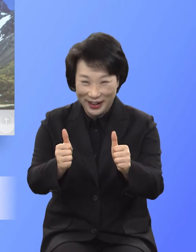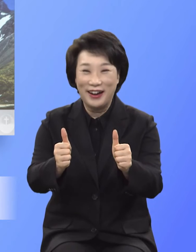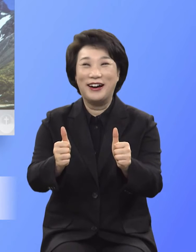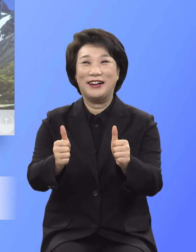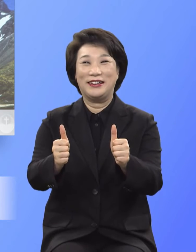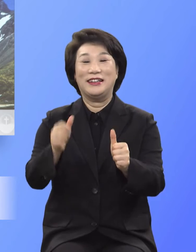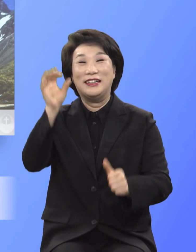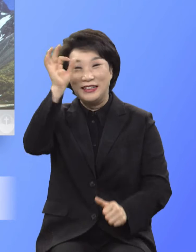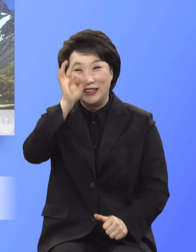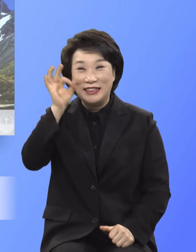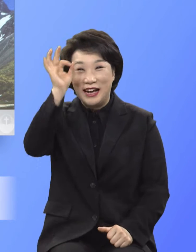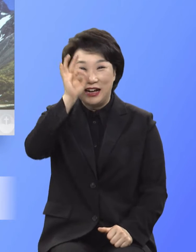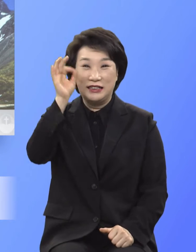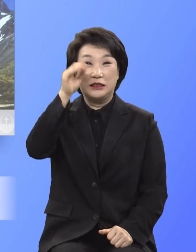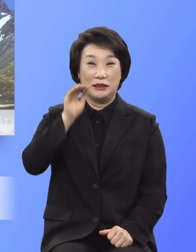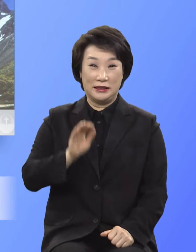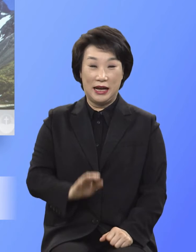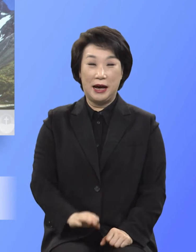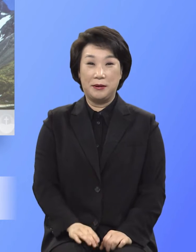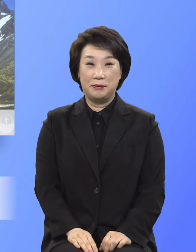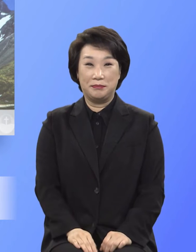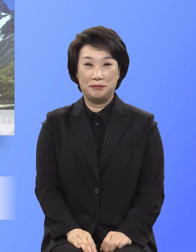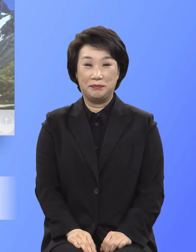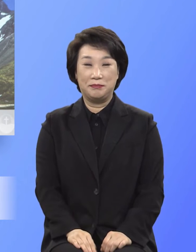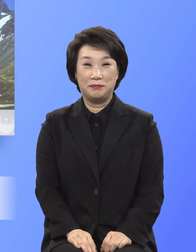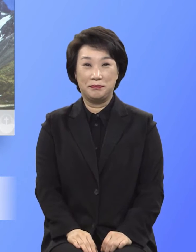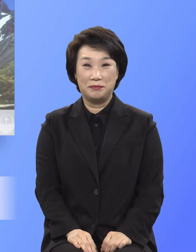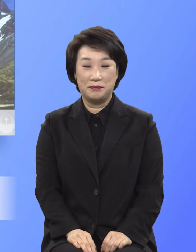부지런히 찾지 아니하겠느냐.